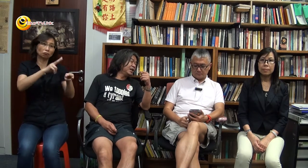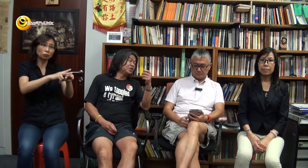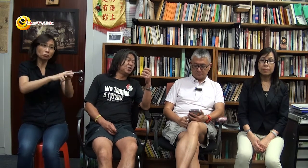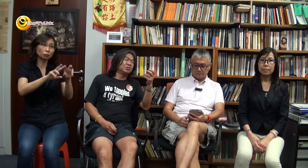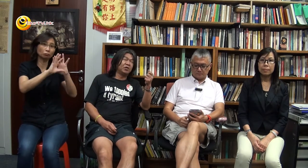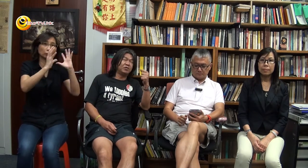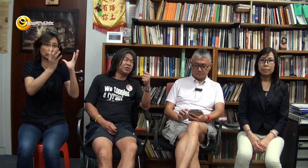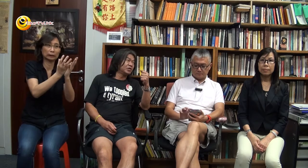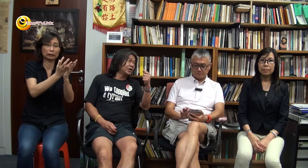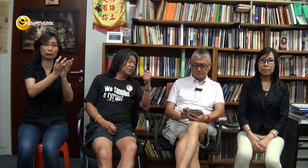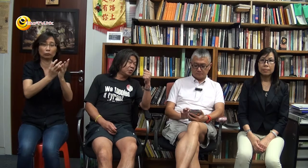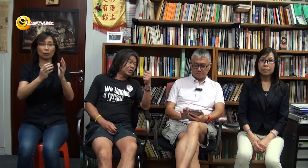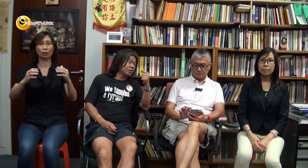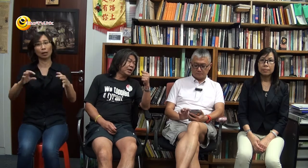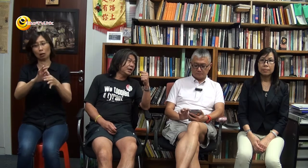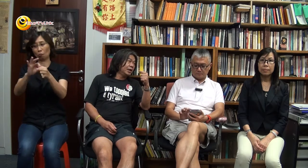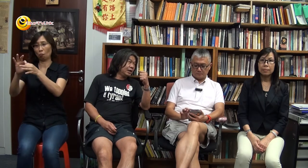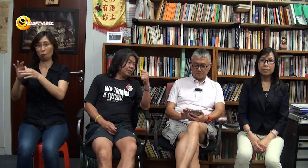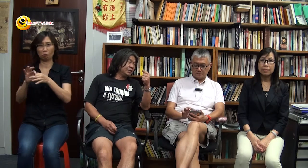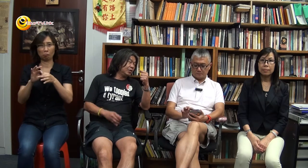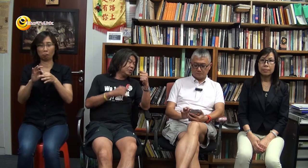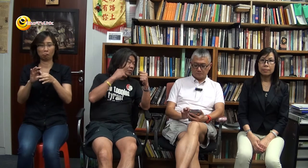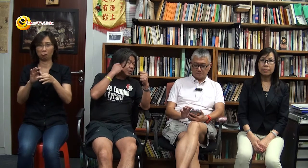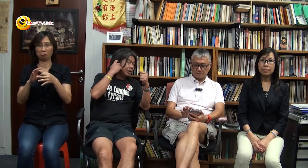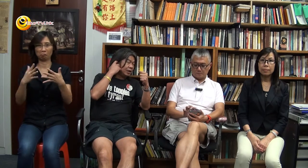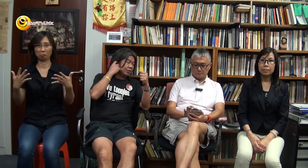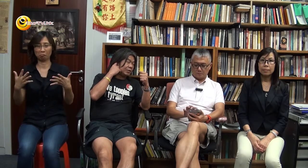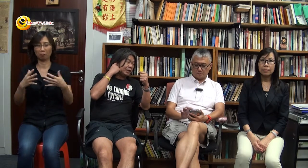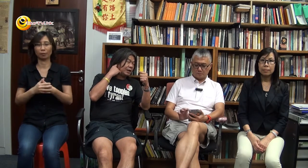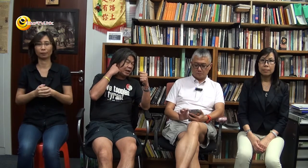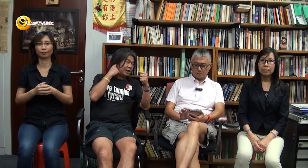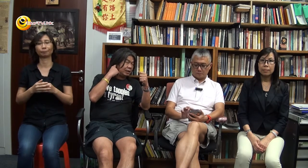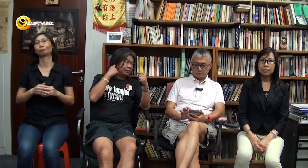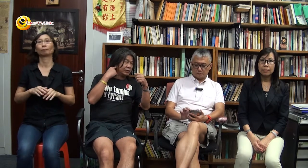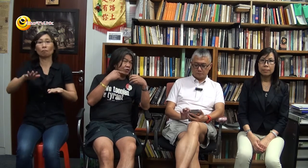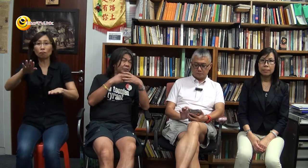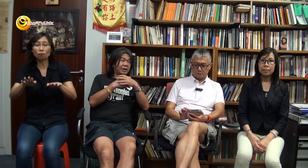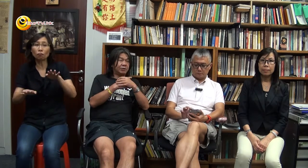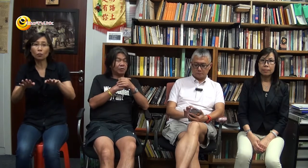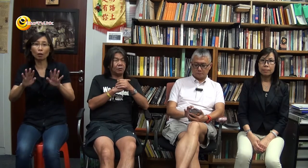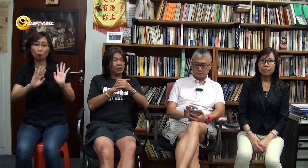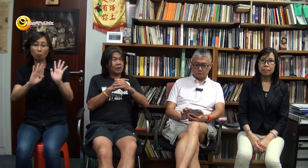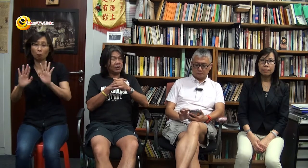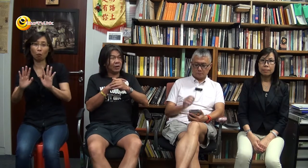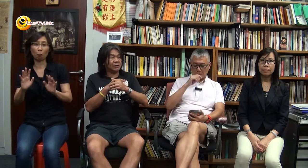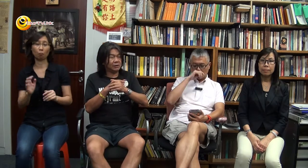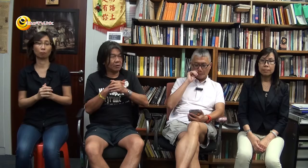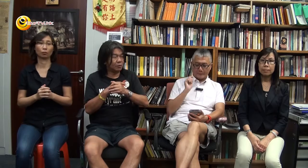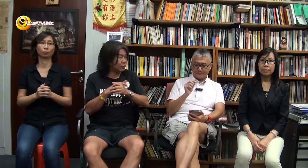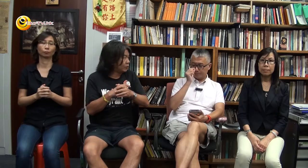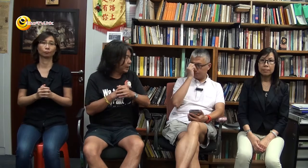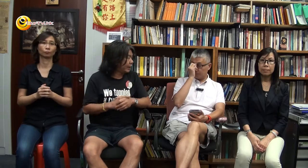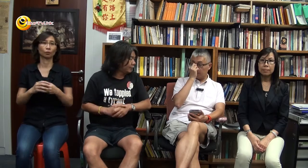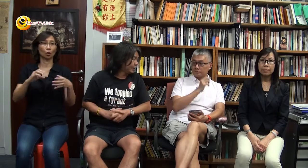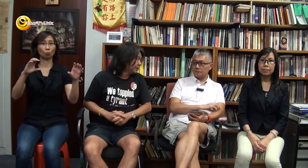嚟越差，即係佢做唔到副局長應該做嘅所謂協調，啊同埋就算唔係協調都好，都係一